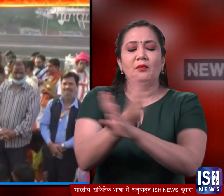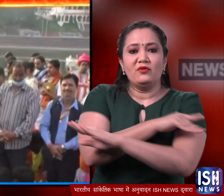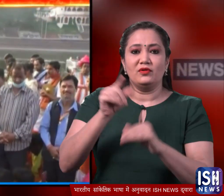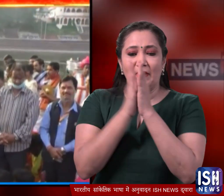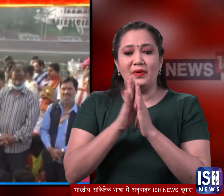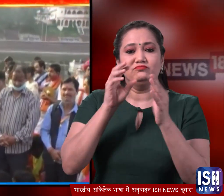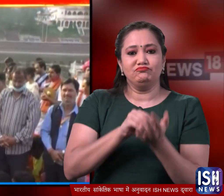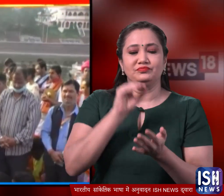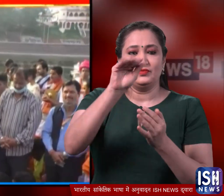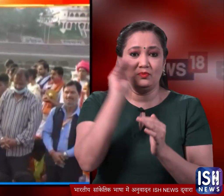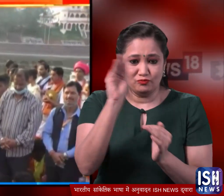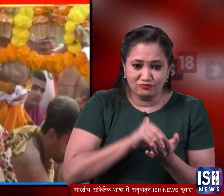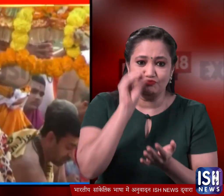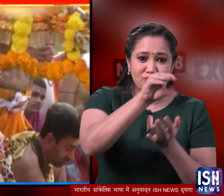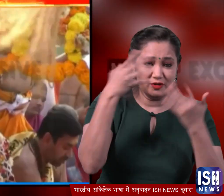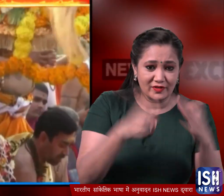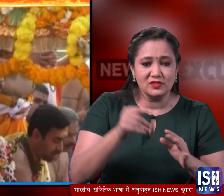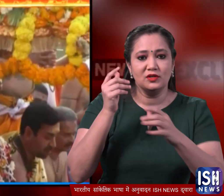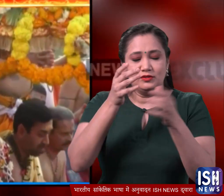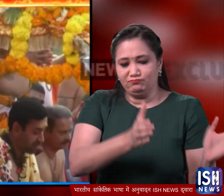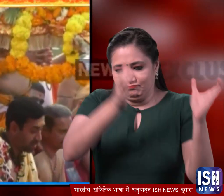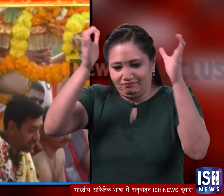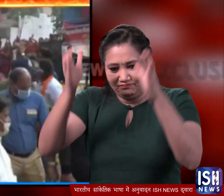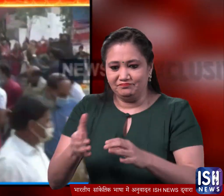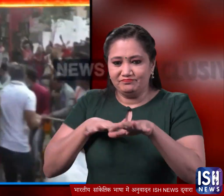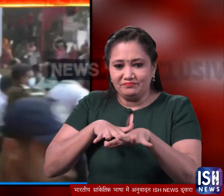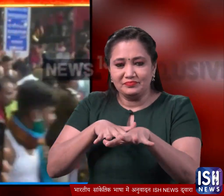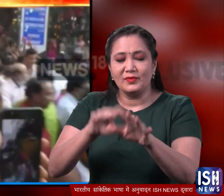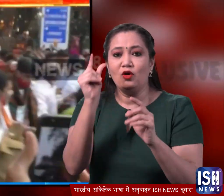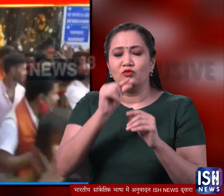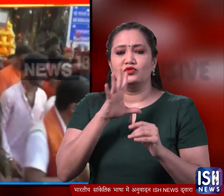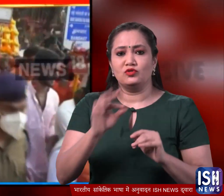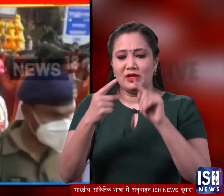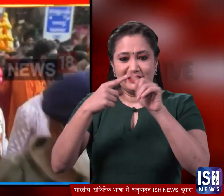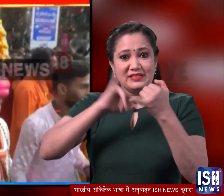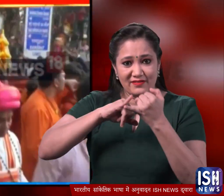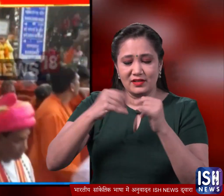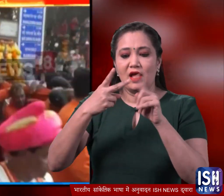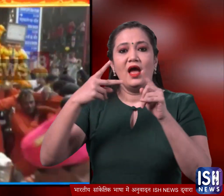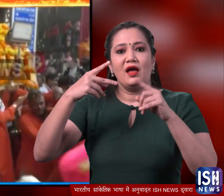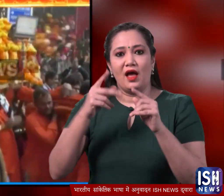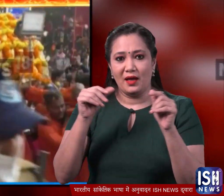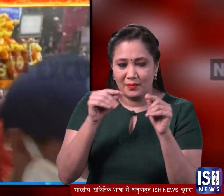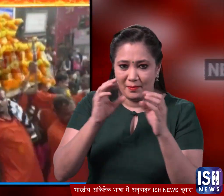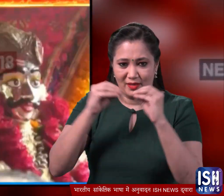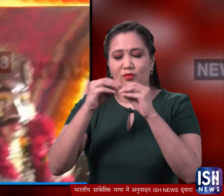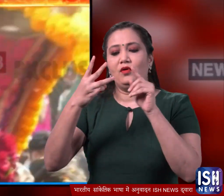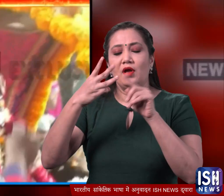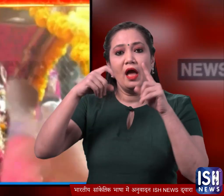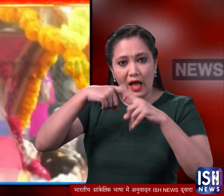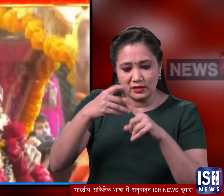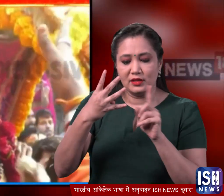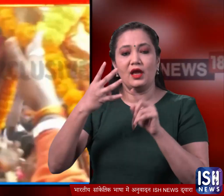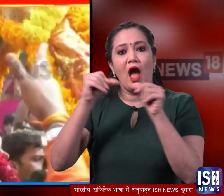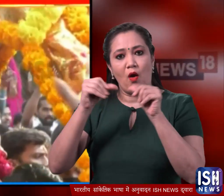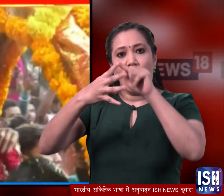इससे पहले मंदिर परिसर में महाकाल की पूजा की गई और उन्हें पालकी में बिठाया गया। उज्जैन में सावन और भादों के साथ कार्तिक और अगहन महीने में भी महाकाल